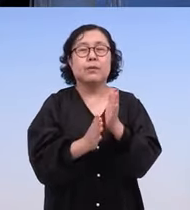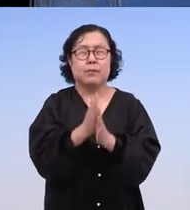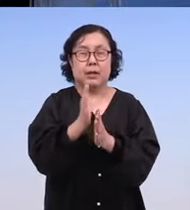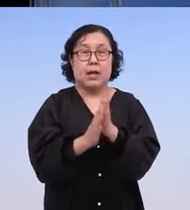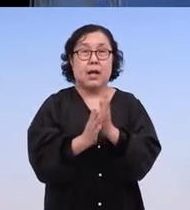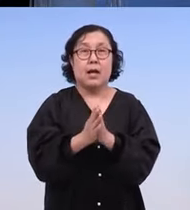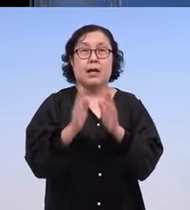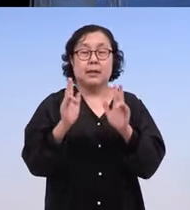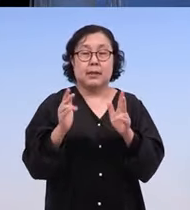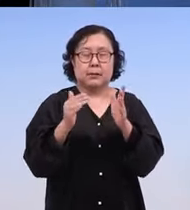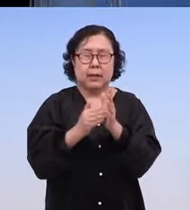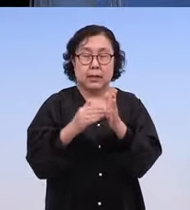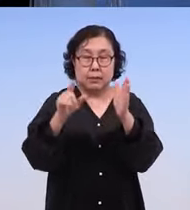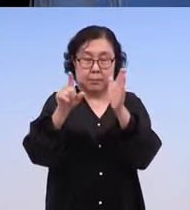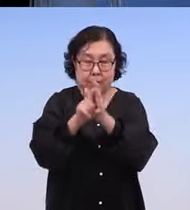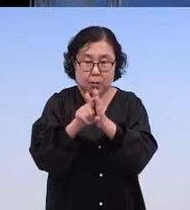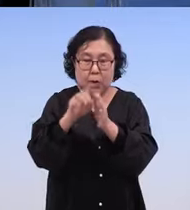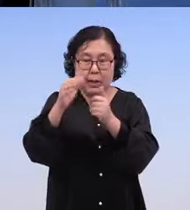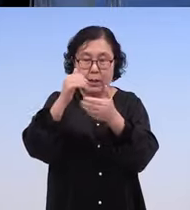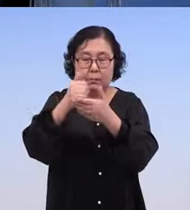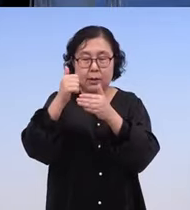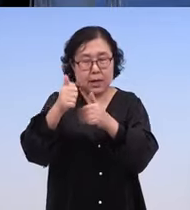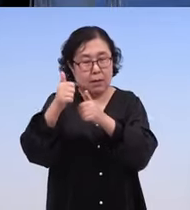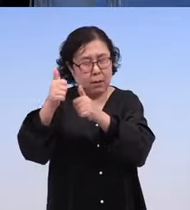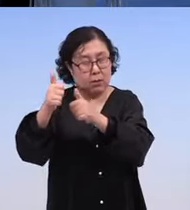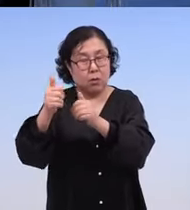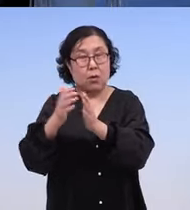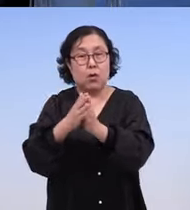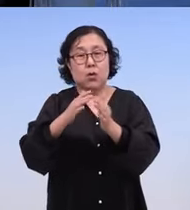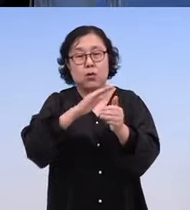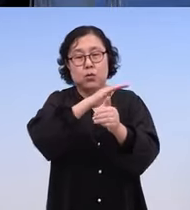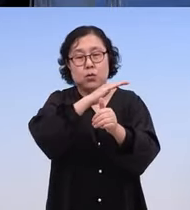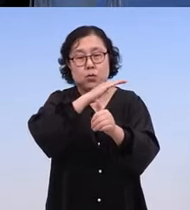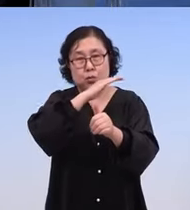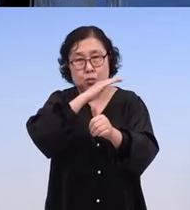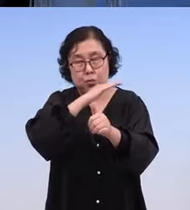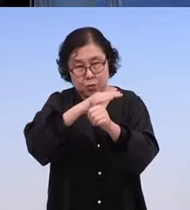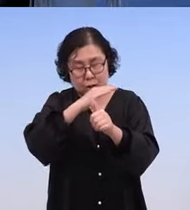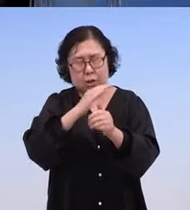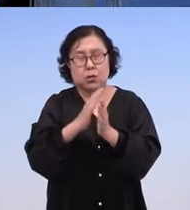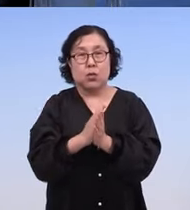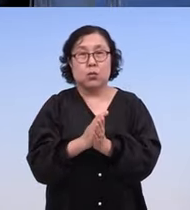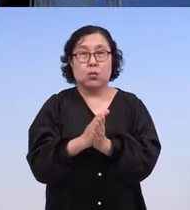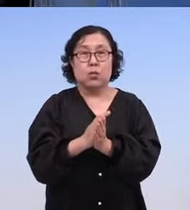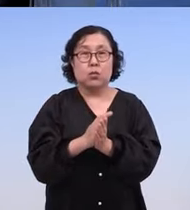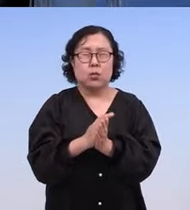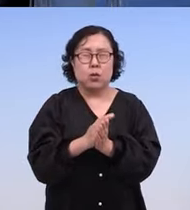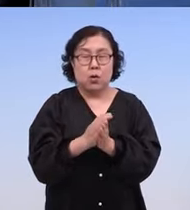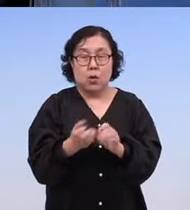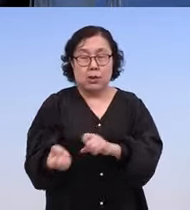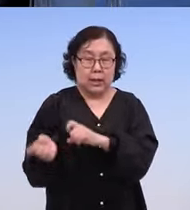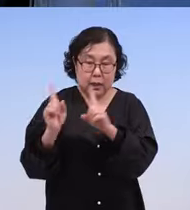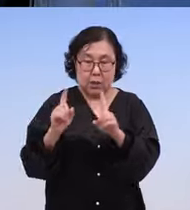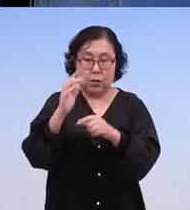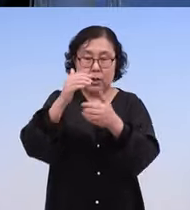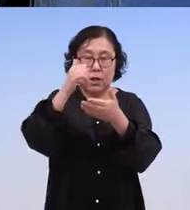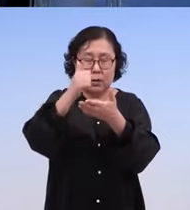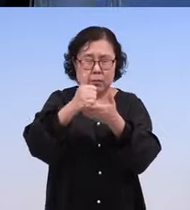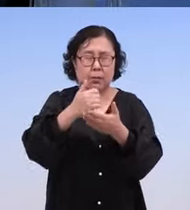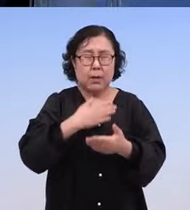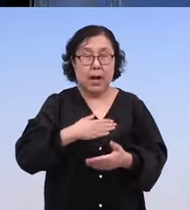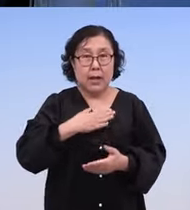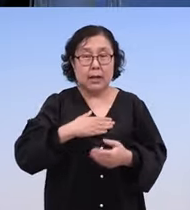같아요. 지금까지 믿고 하나님만 따라왔고 죽이시는 것도 살리시는 것도 하나님이심을 잘